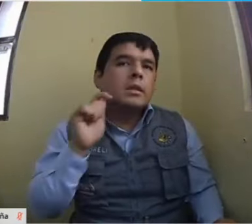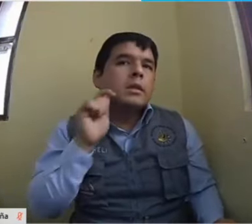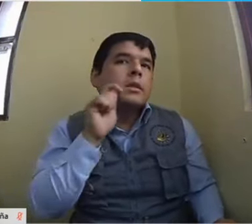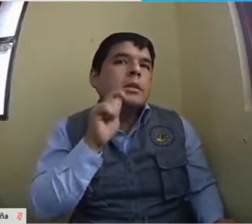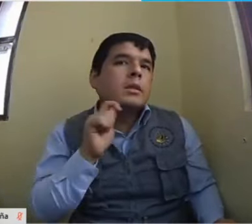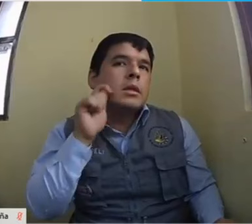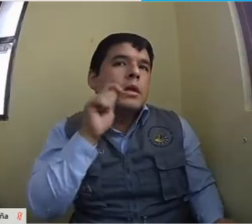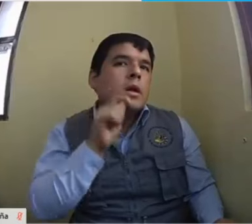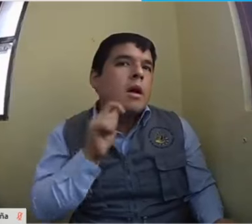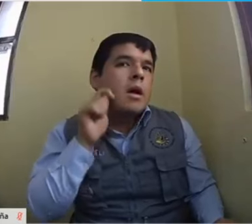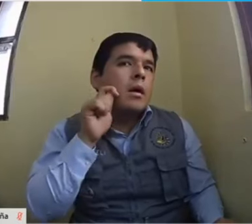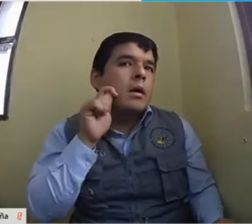tía,